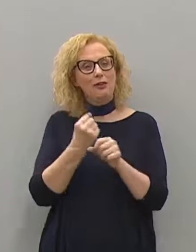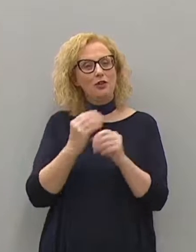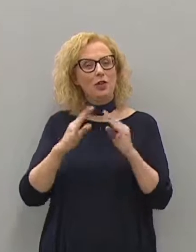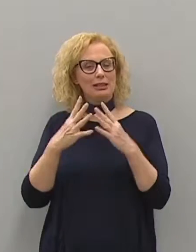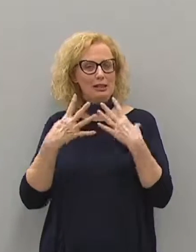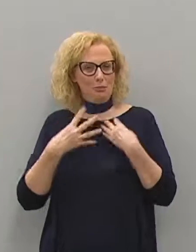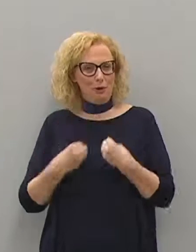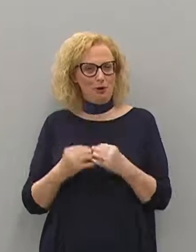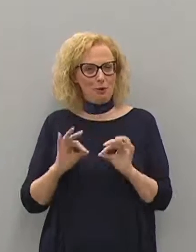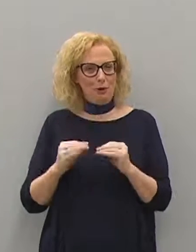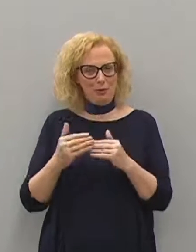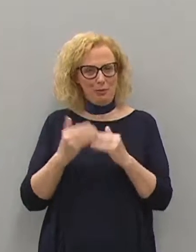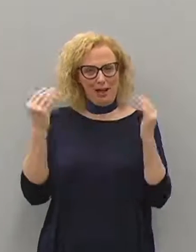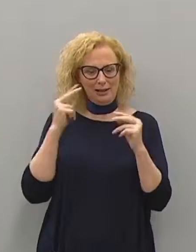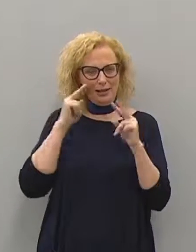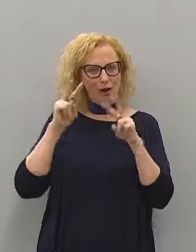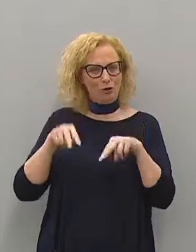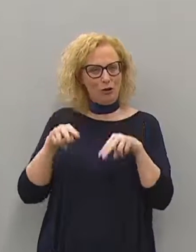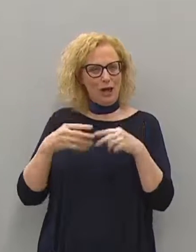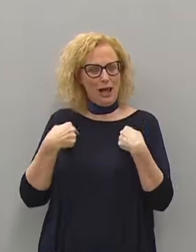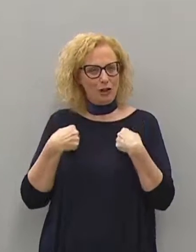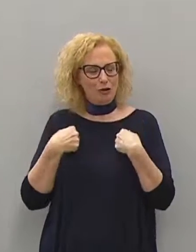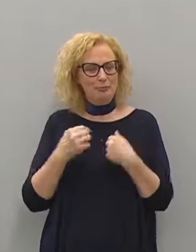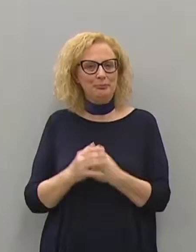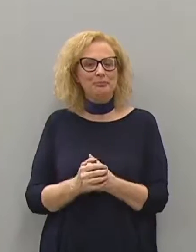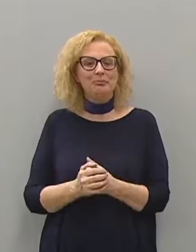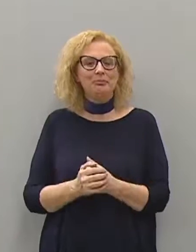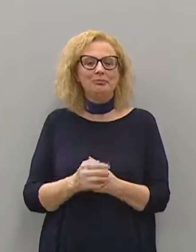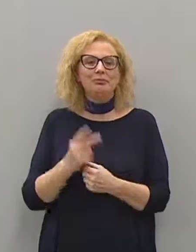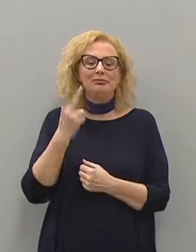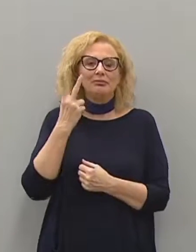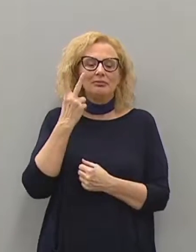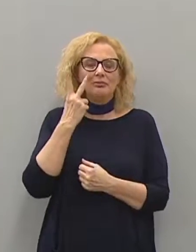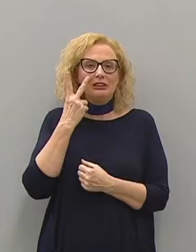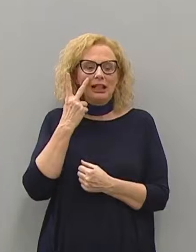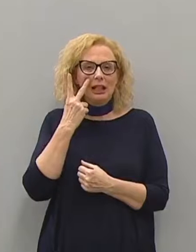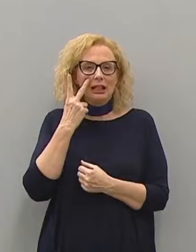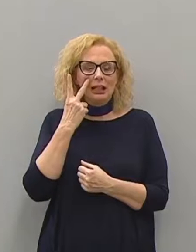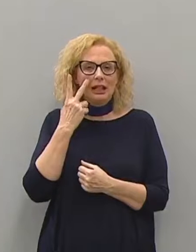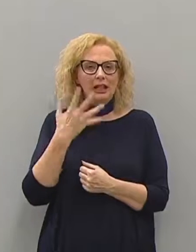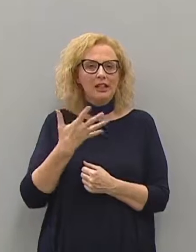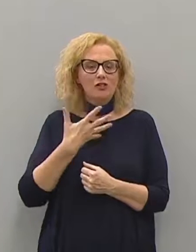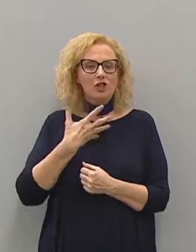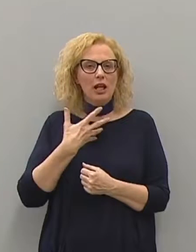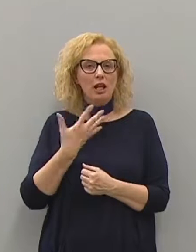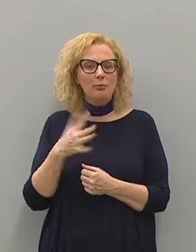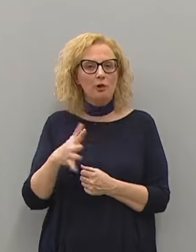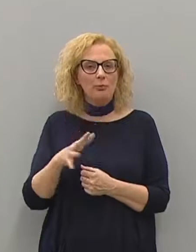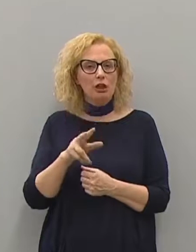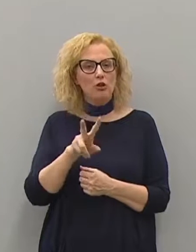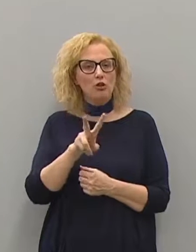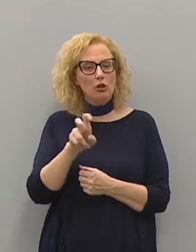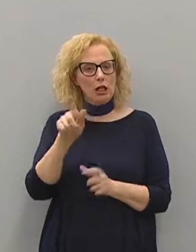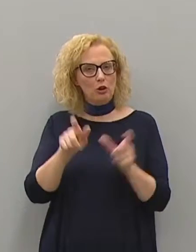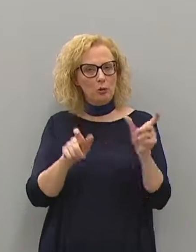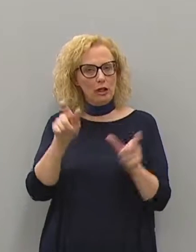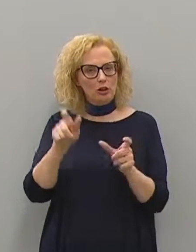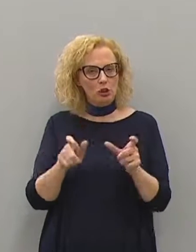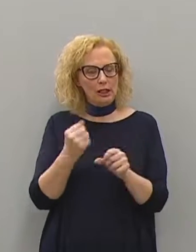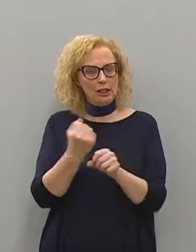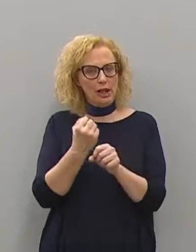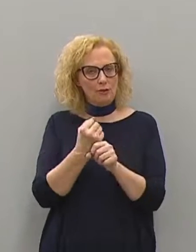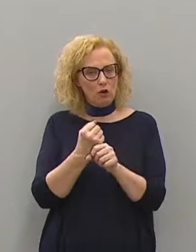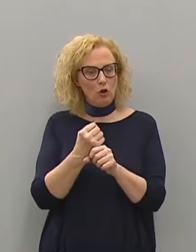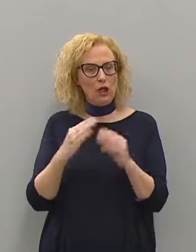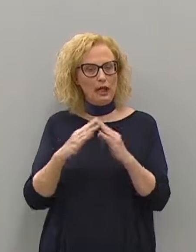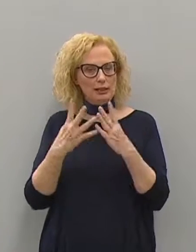abbiamo guardato il proprio questa mattina il abbiamo ancora circa 200 operatori del sistema